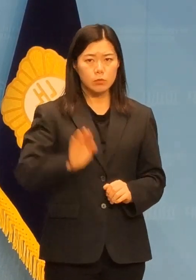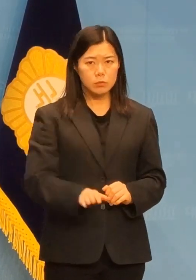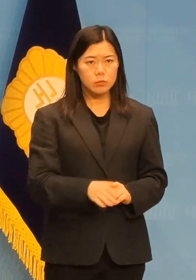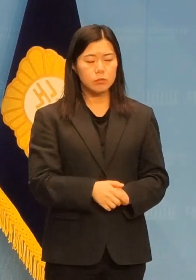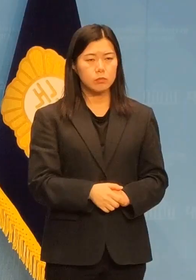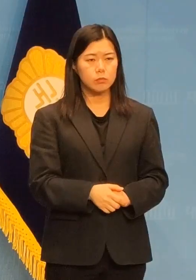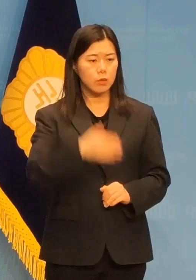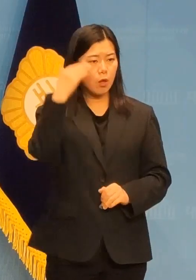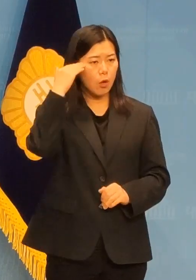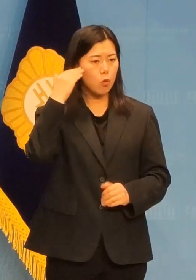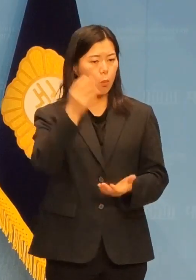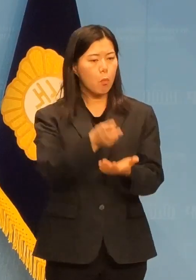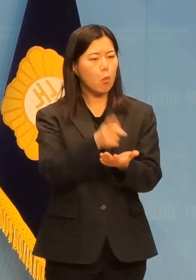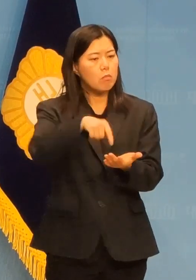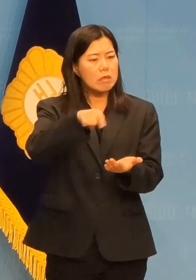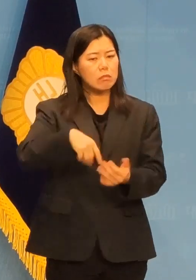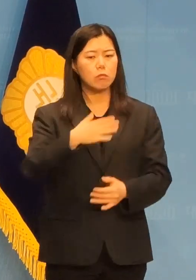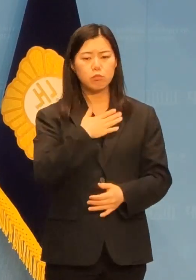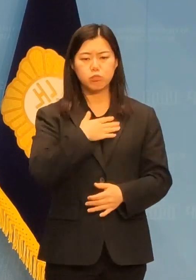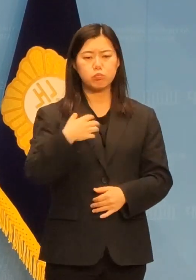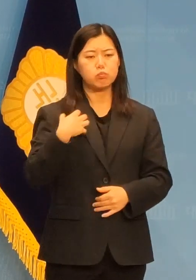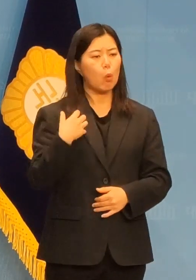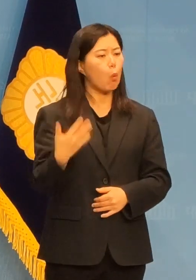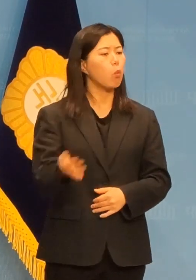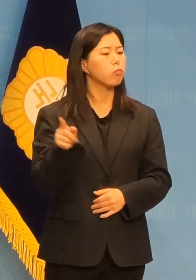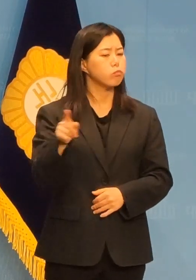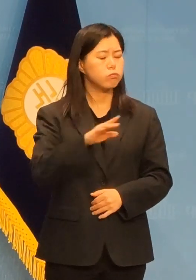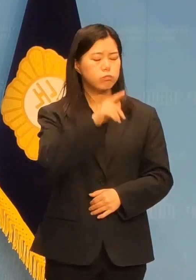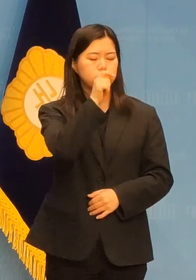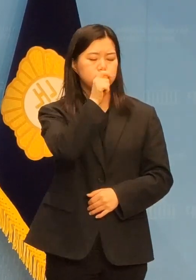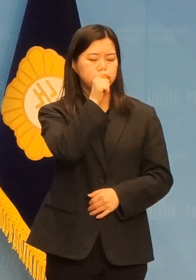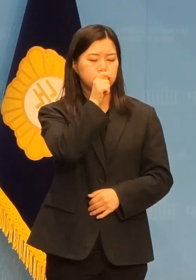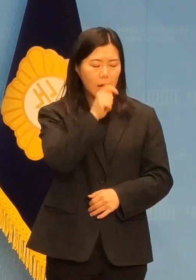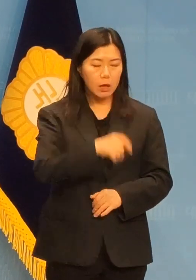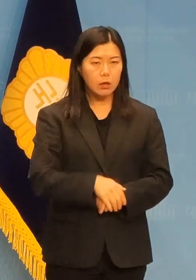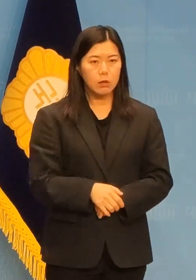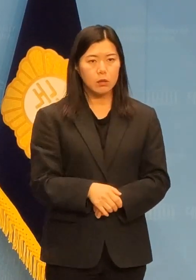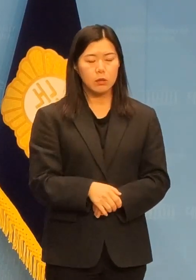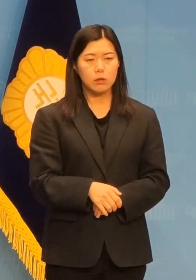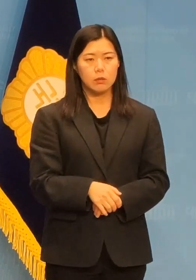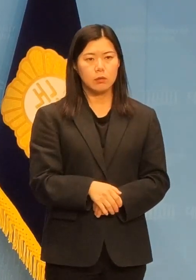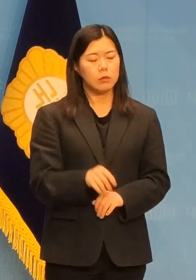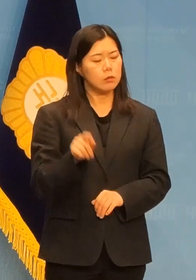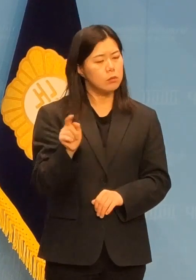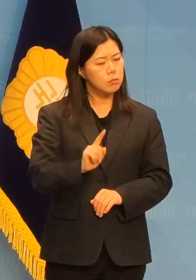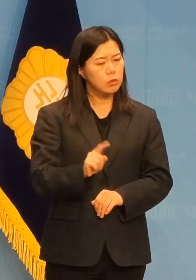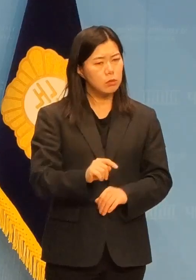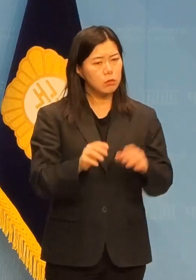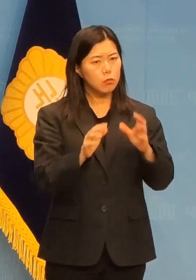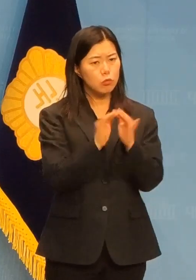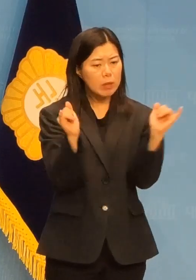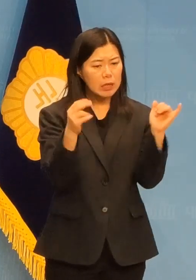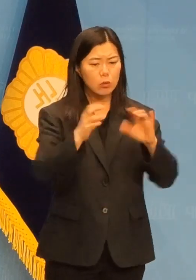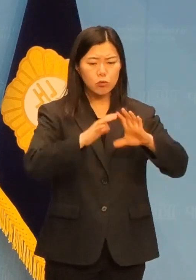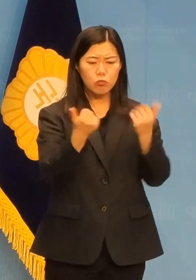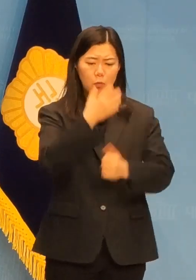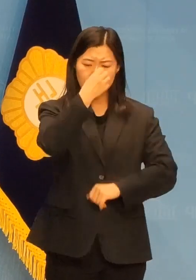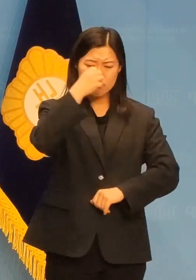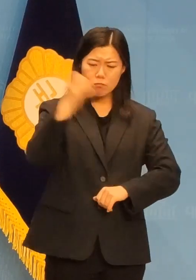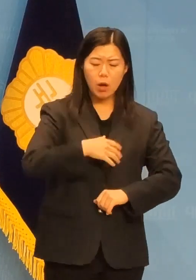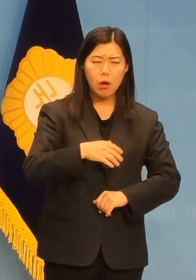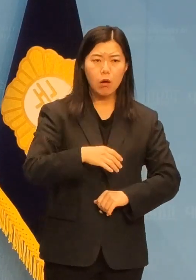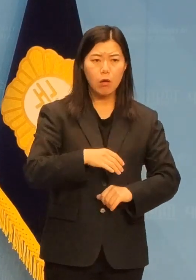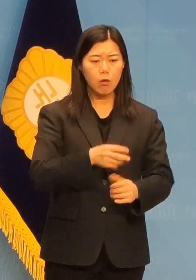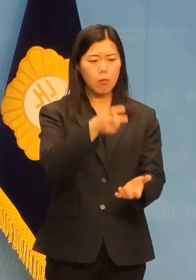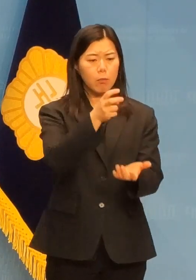그럼에도 한국 법인에 대한 책임이 없다는 식의 침묵으로 일관한다면 이는 국민과 국회를 무시하고